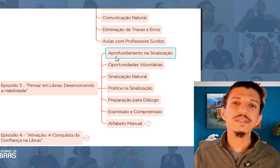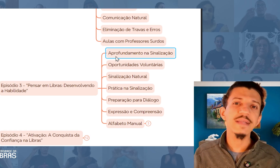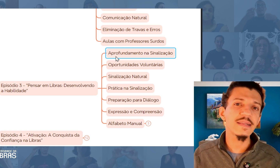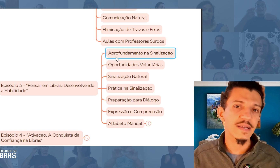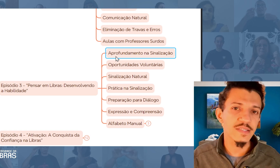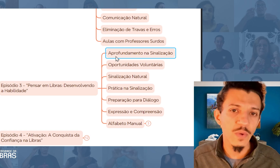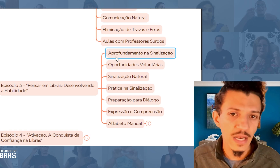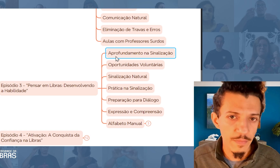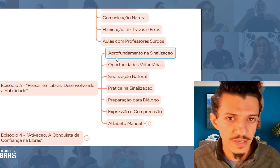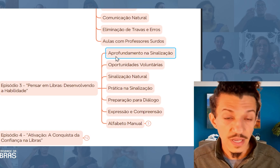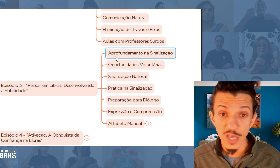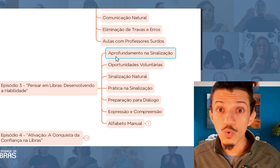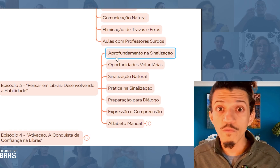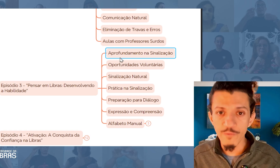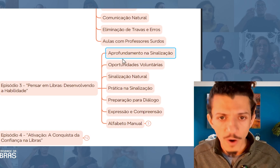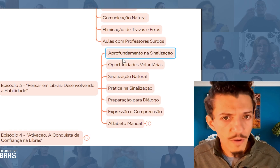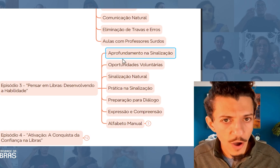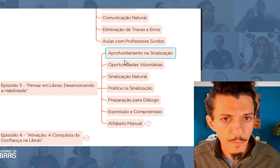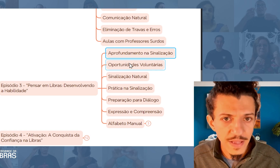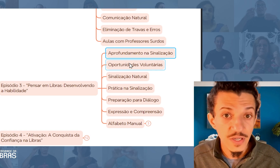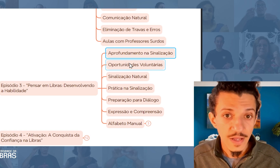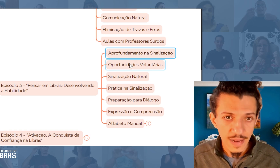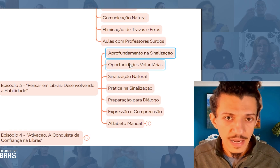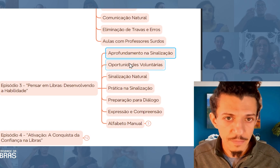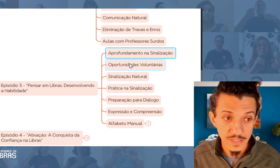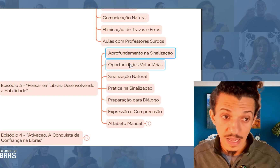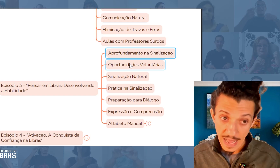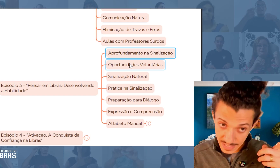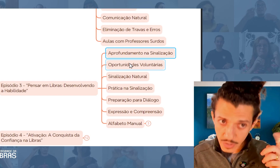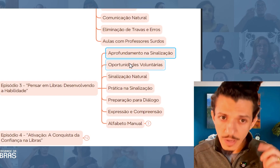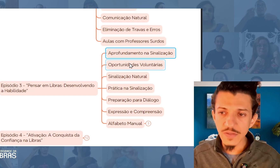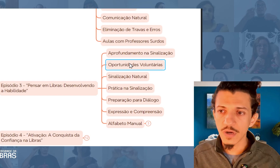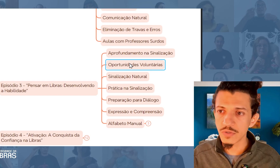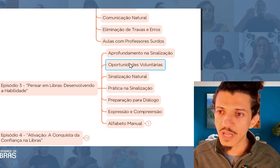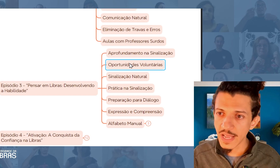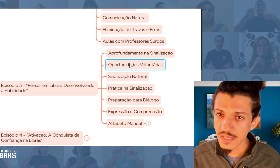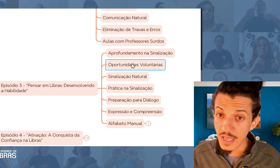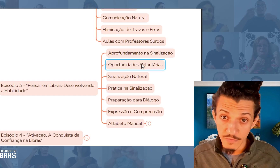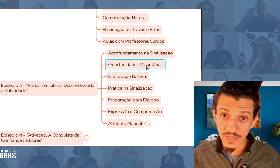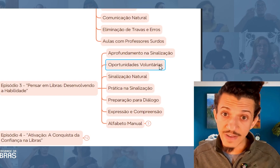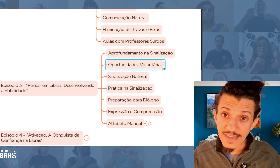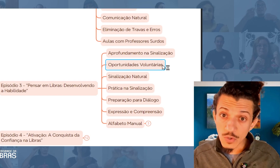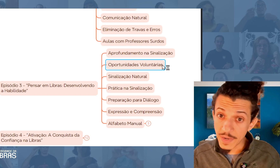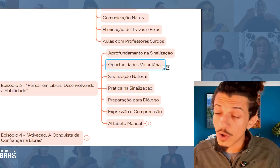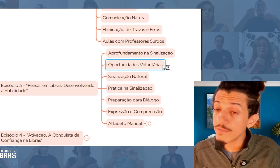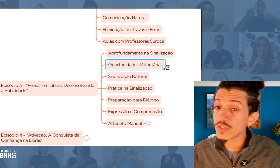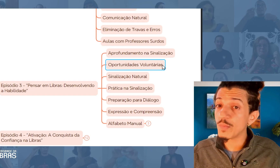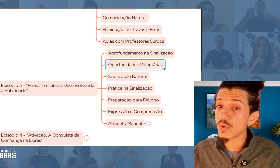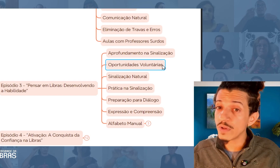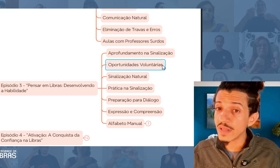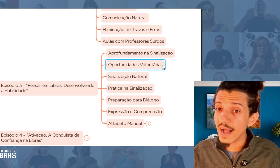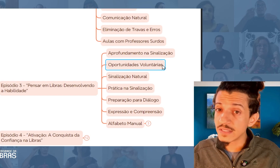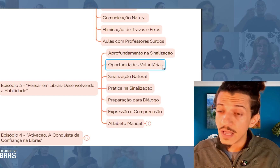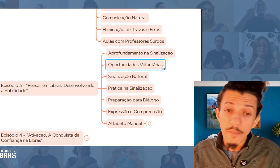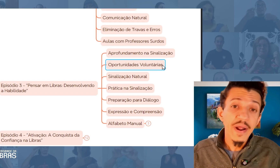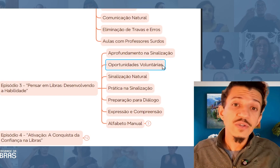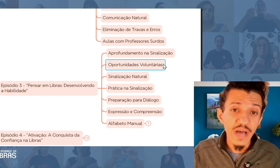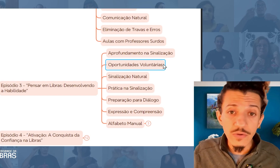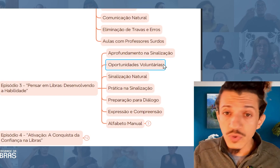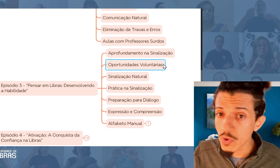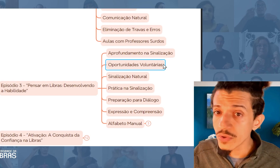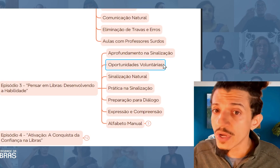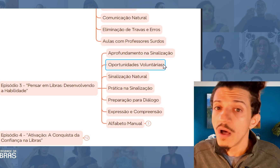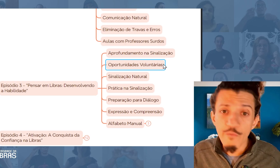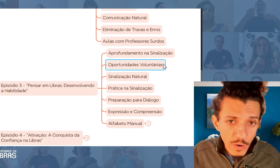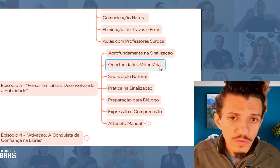sua sinalização em Libras e com foco realmente na Libras. Aqui no episódio 3, você vai descobrir novas oportunidades para ajudar